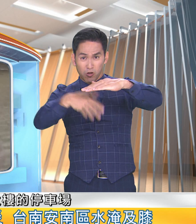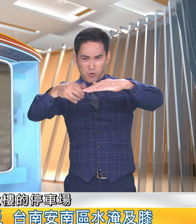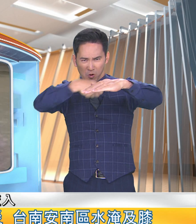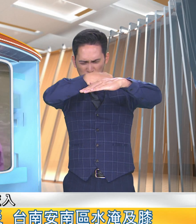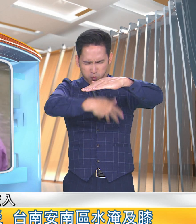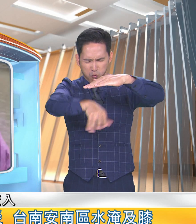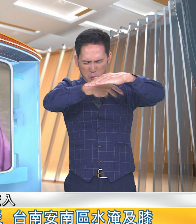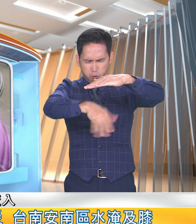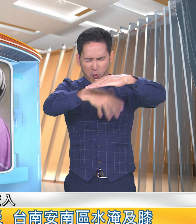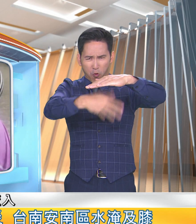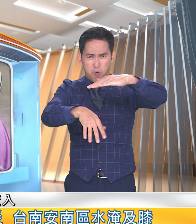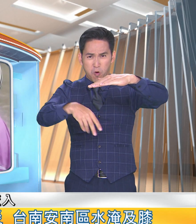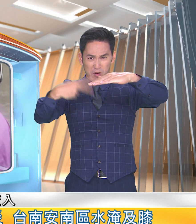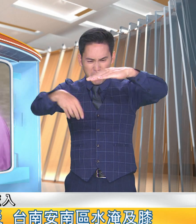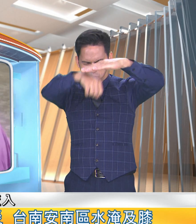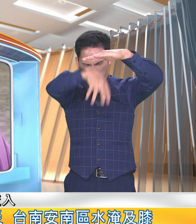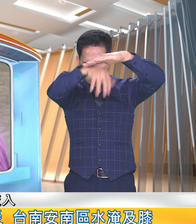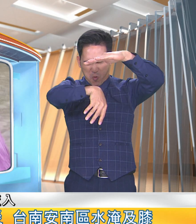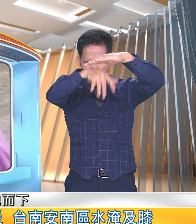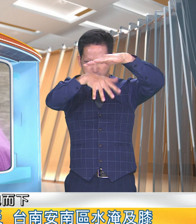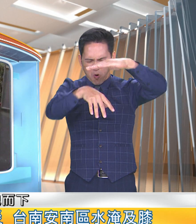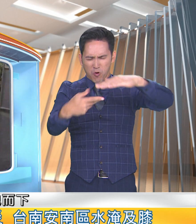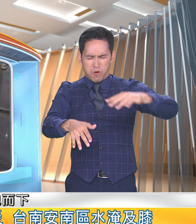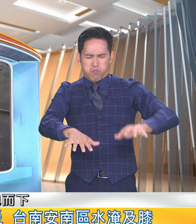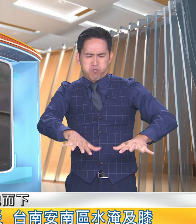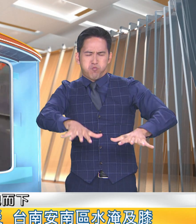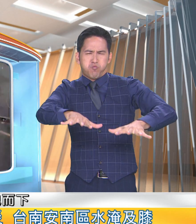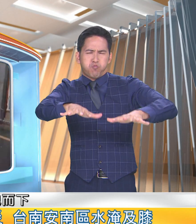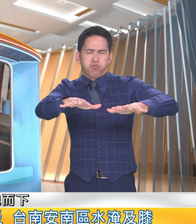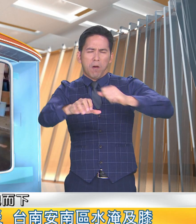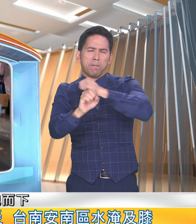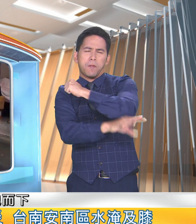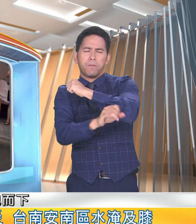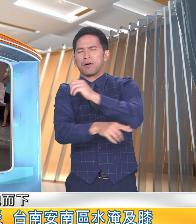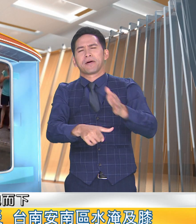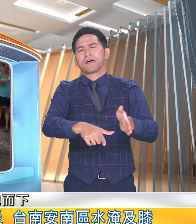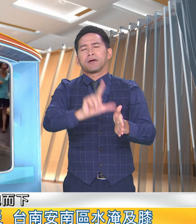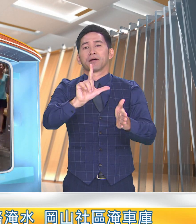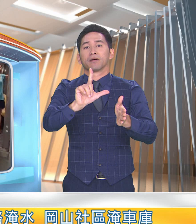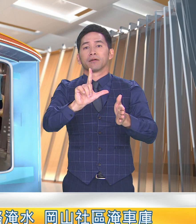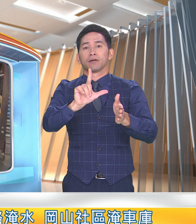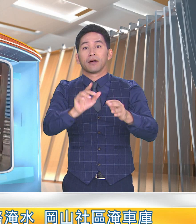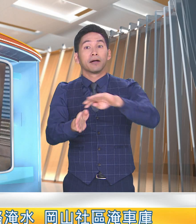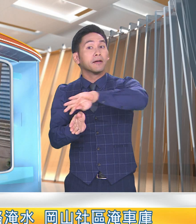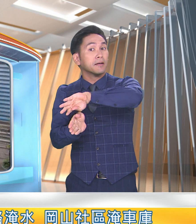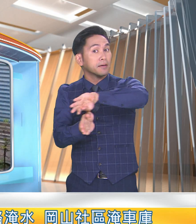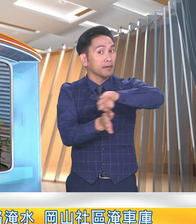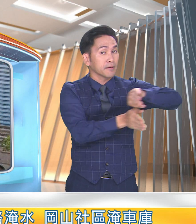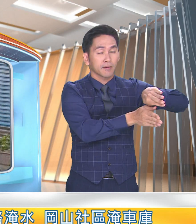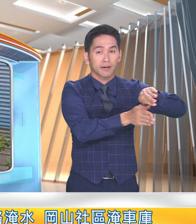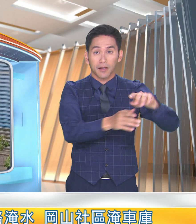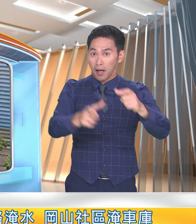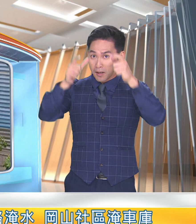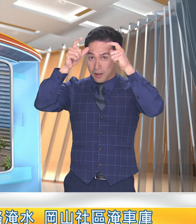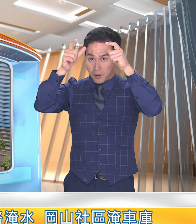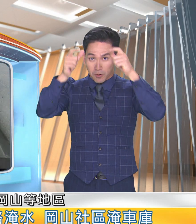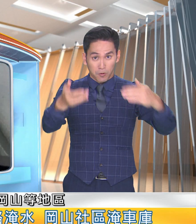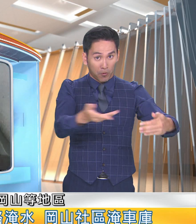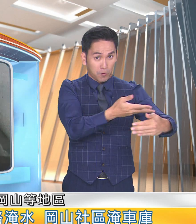水从车道流入，还有从天花板宣泄而下，排水不及大淹水。而在高雄的